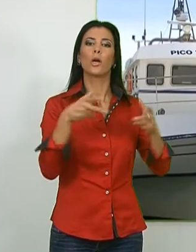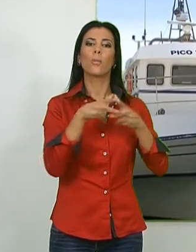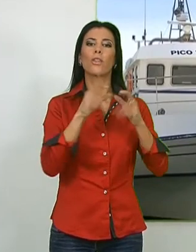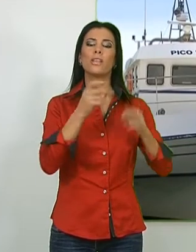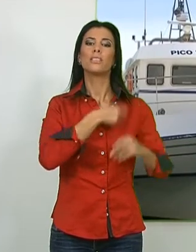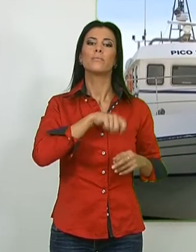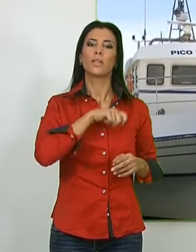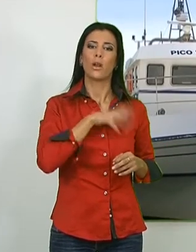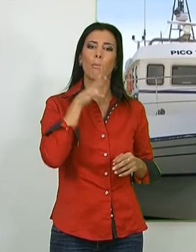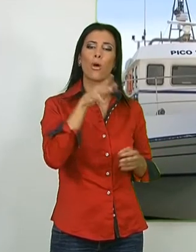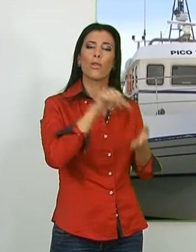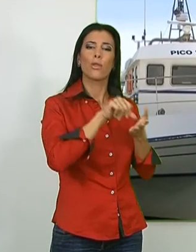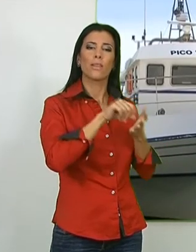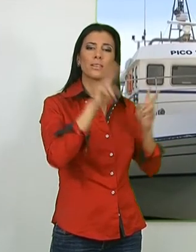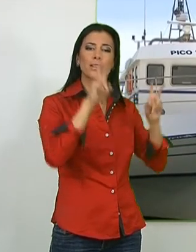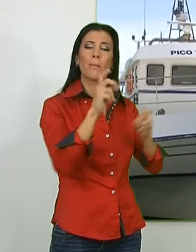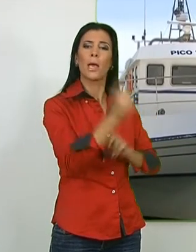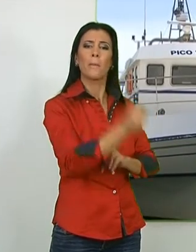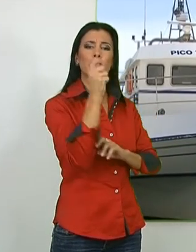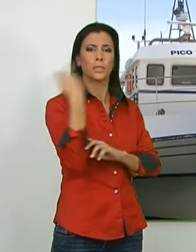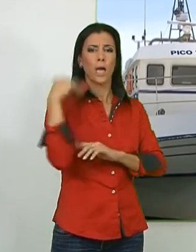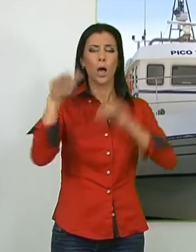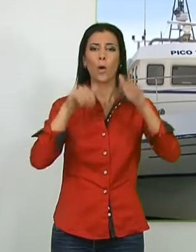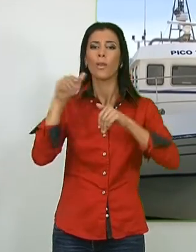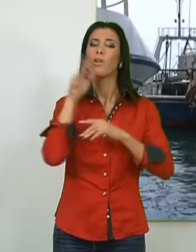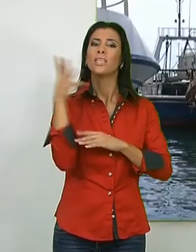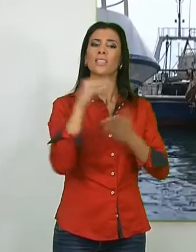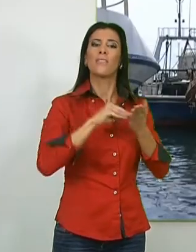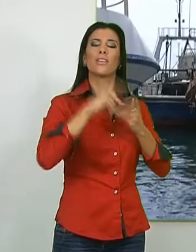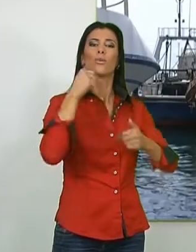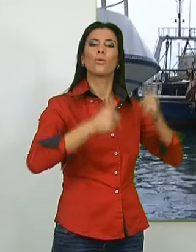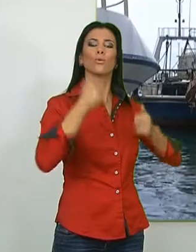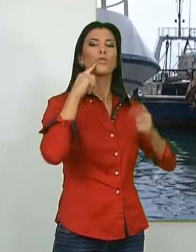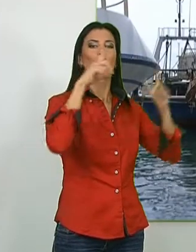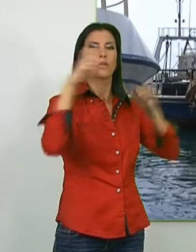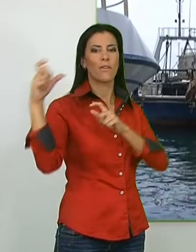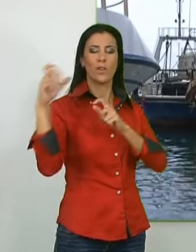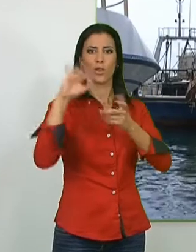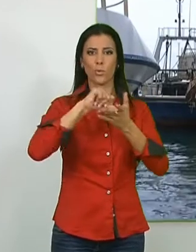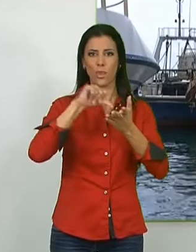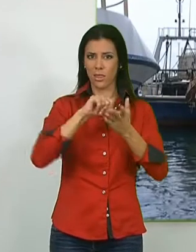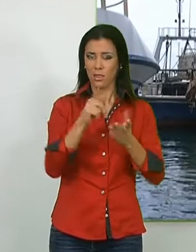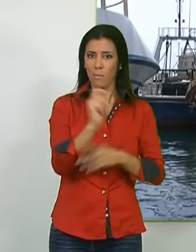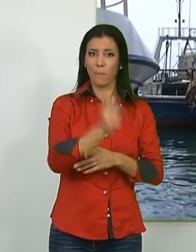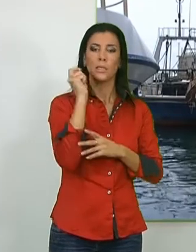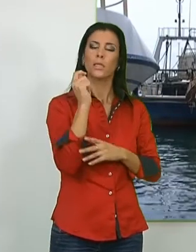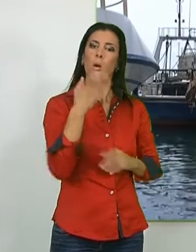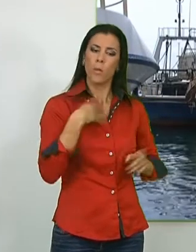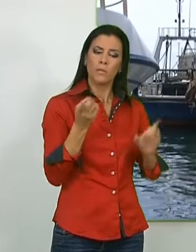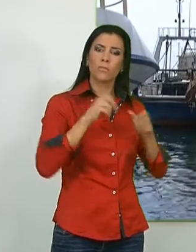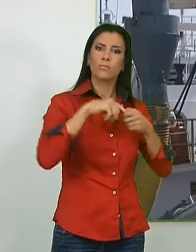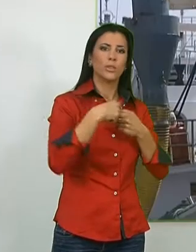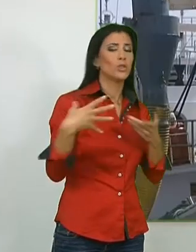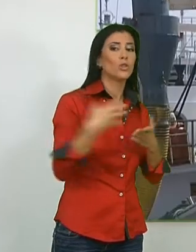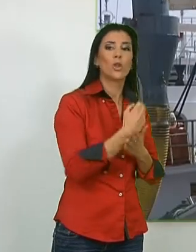junto con la agrupación española de ciudades de la pesca ha convocado la quinta edición del certamen fotográfico de las ciudades de la pesca en las que